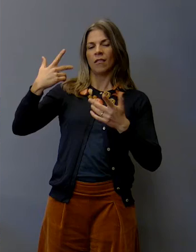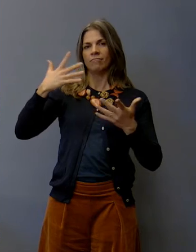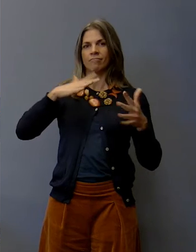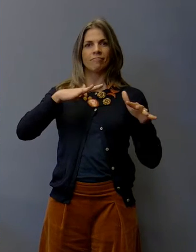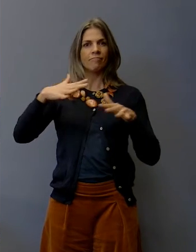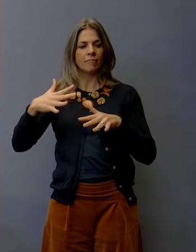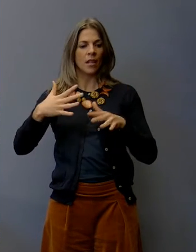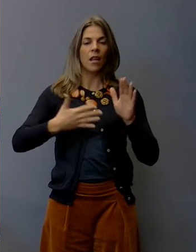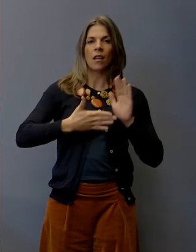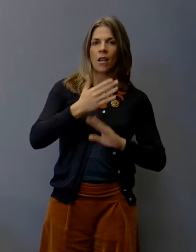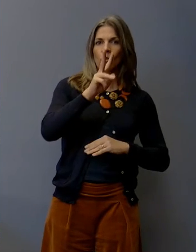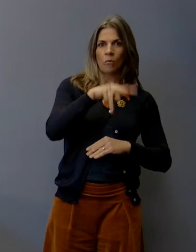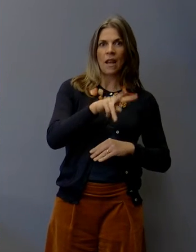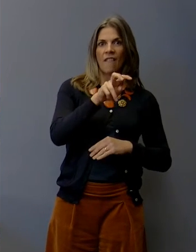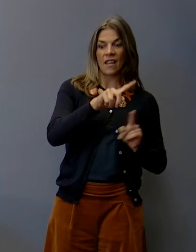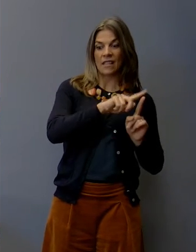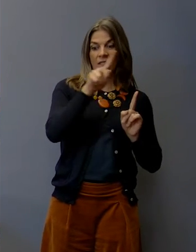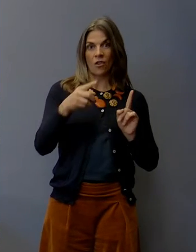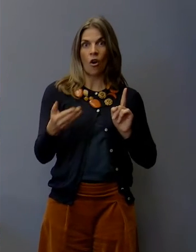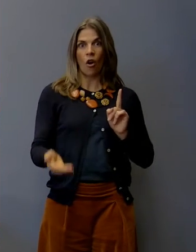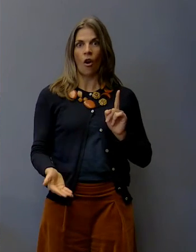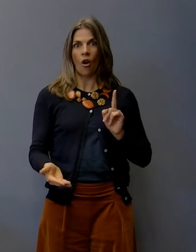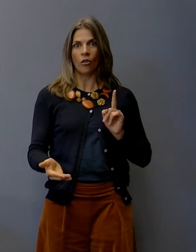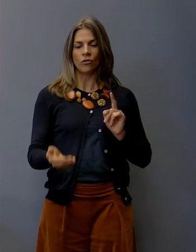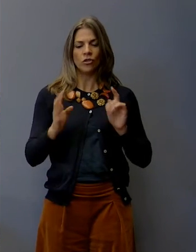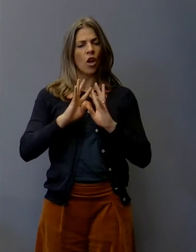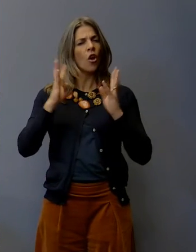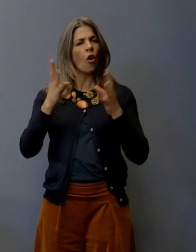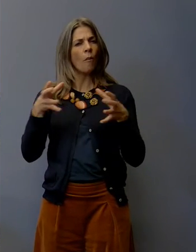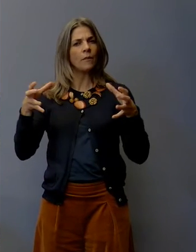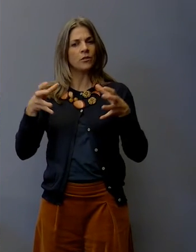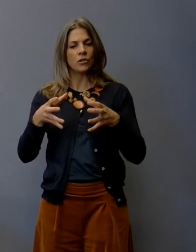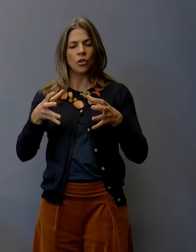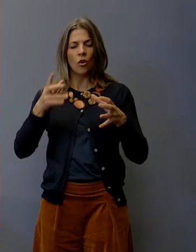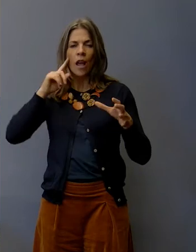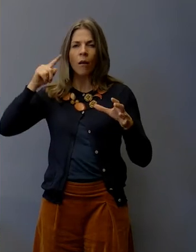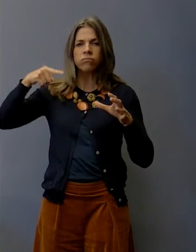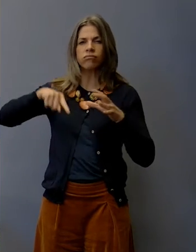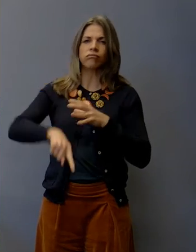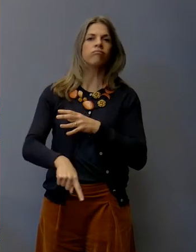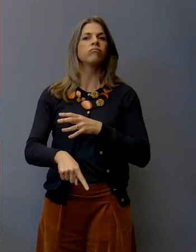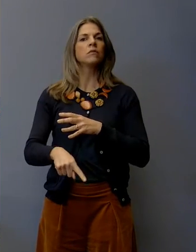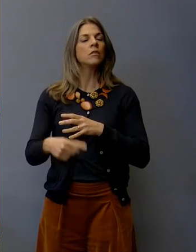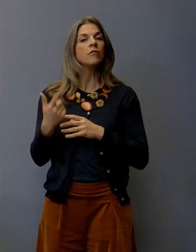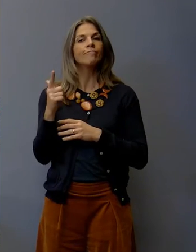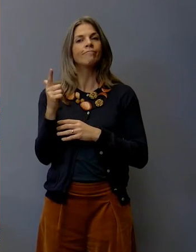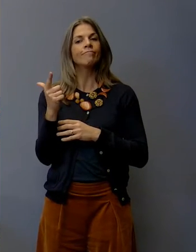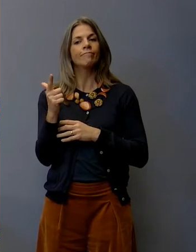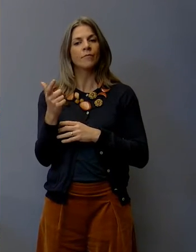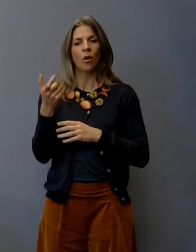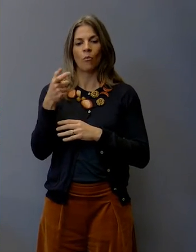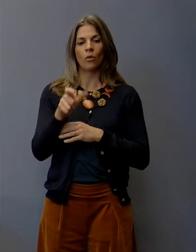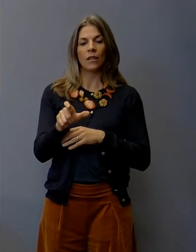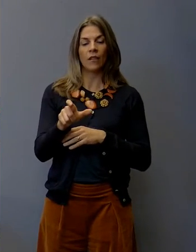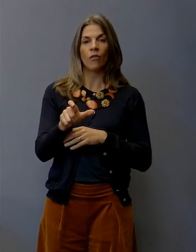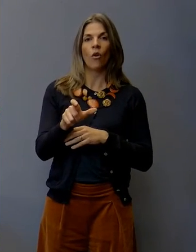ad oggi anche in commissione non siamo riusciti a fare approfondimenti perché poi come dire l'amministrazione non